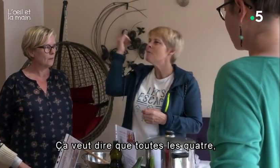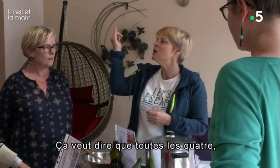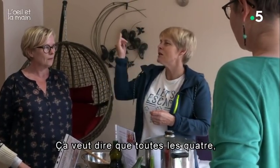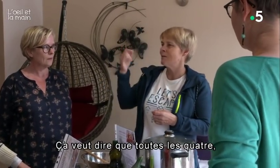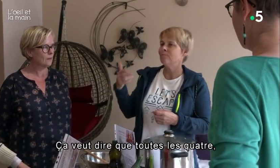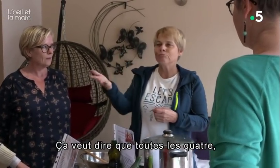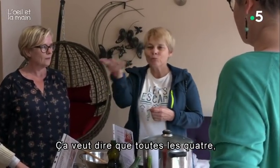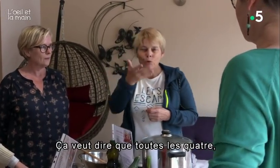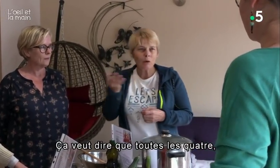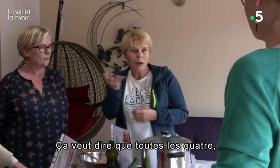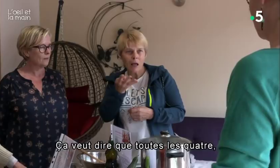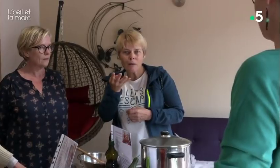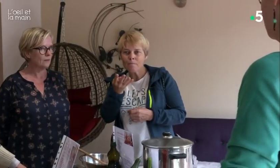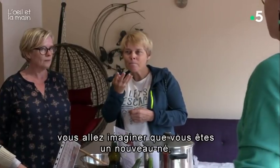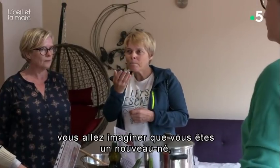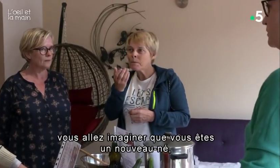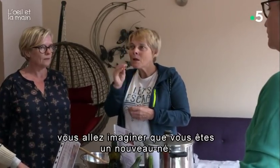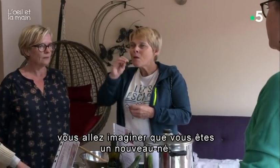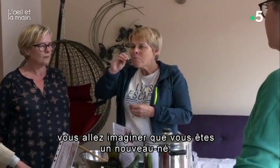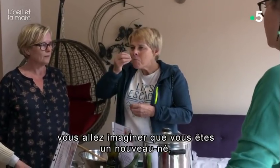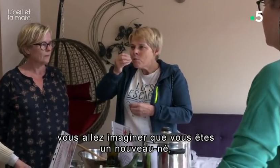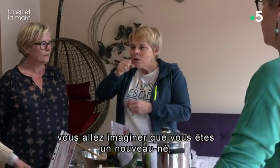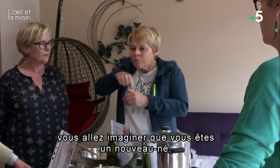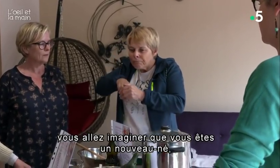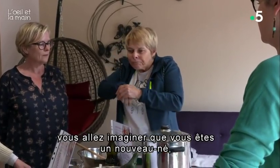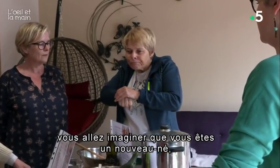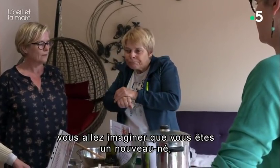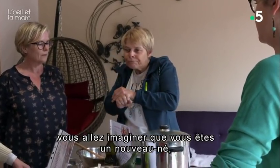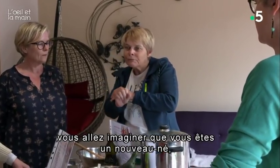Ça veut dire que toutes les quatre, vous allez imaginer que vous êtes un nouveau-né.